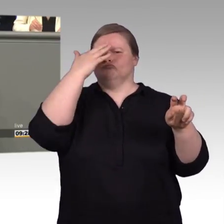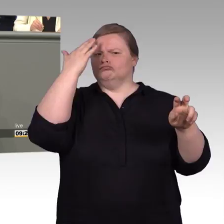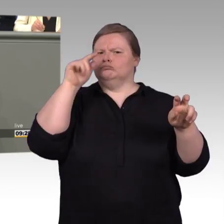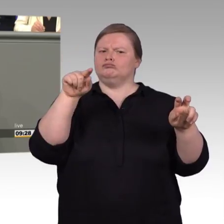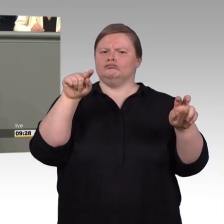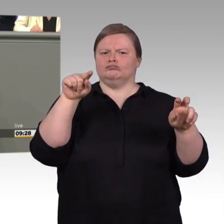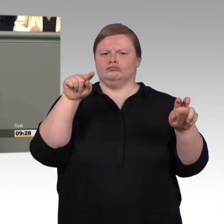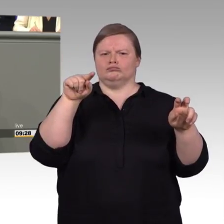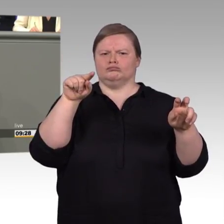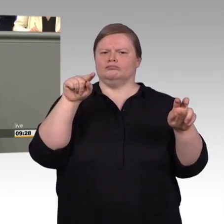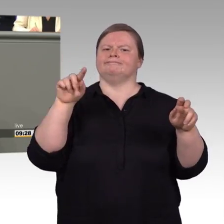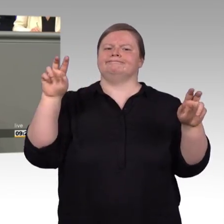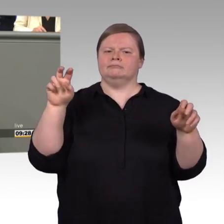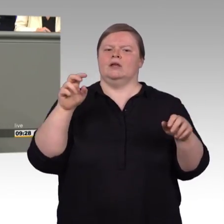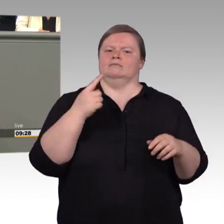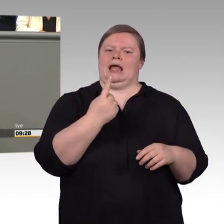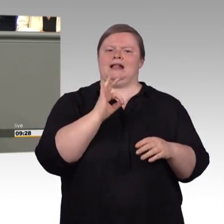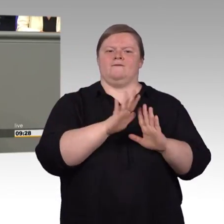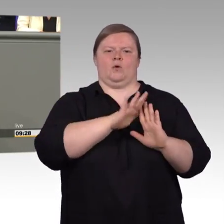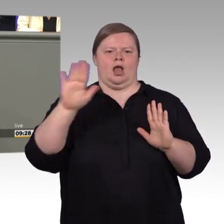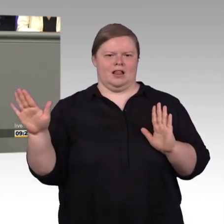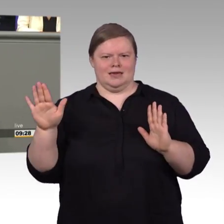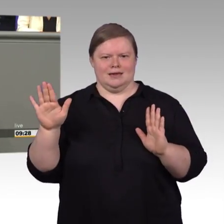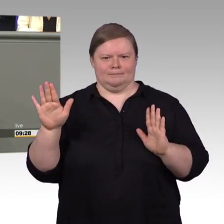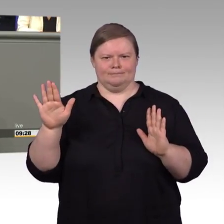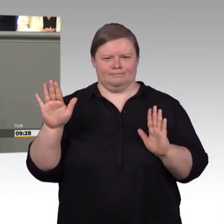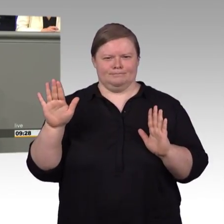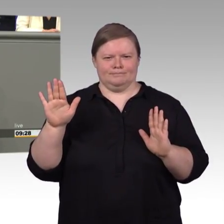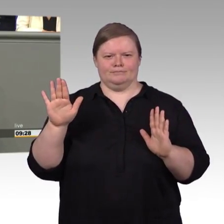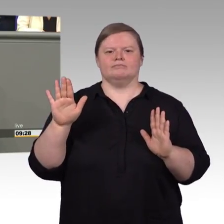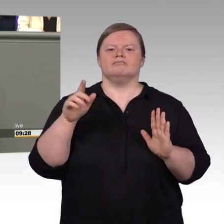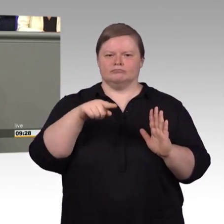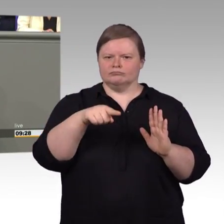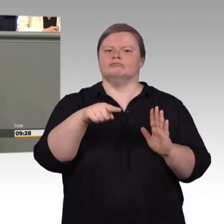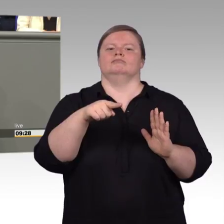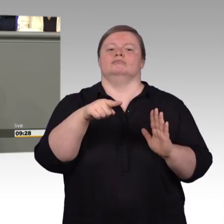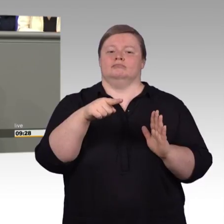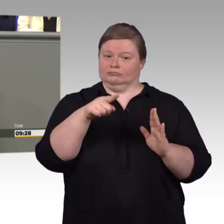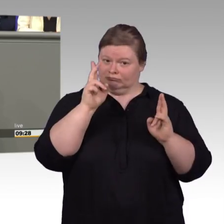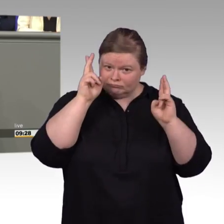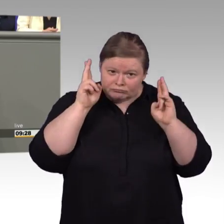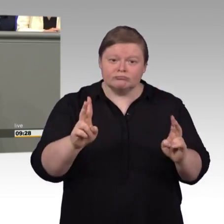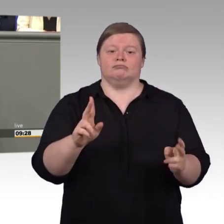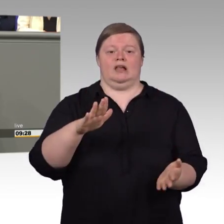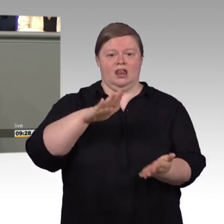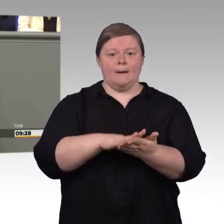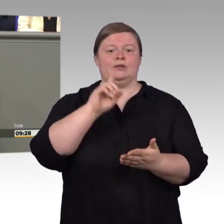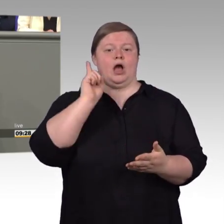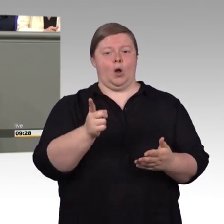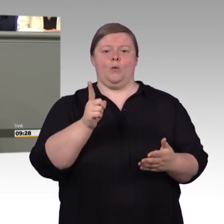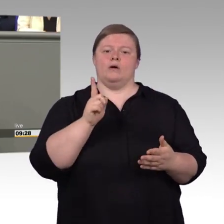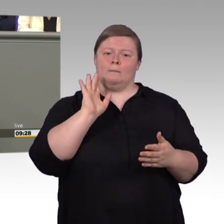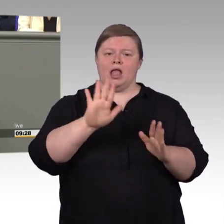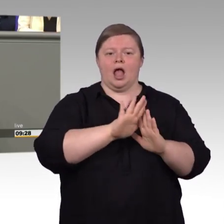die Musterfeststellungsklage ausgedacht. Eine für alle lautet der Claim. Tatsächlich klemmt es beim Alle und es klemmt